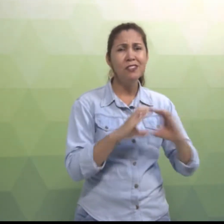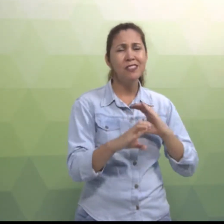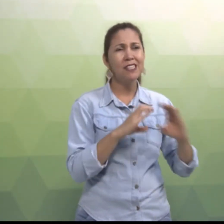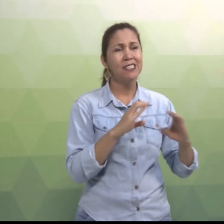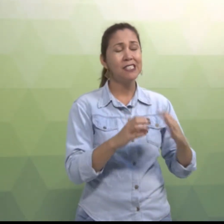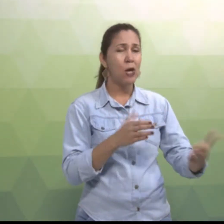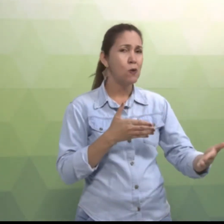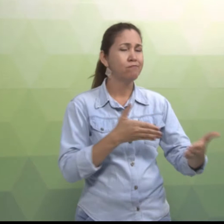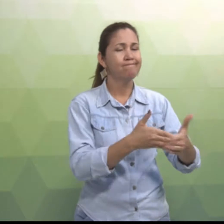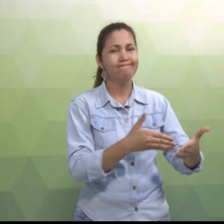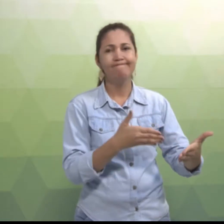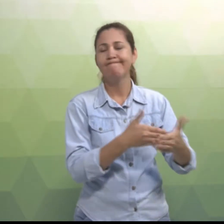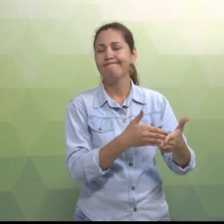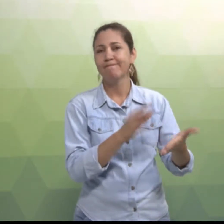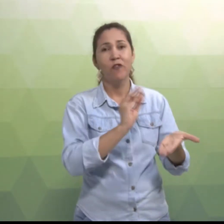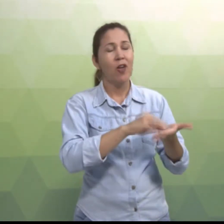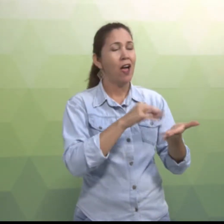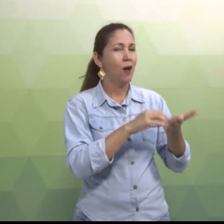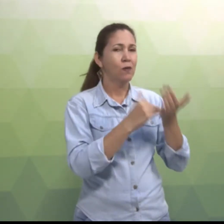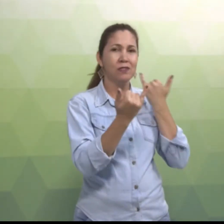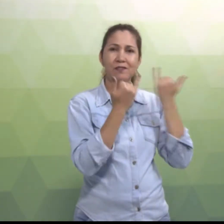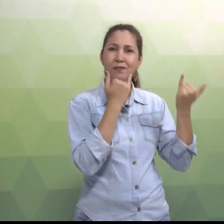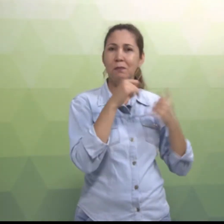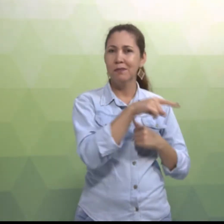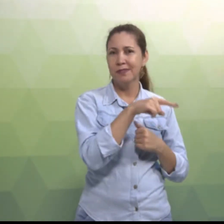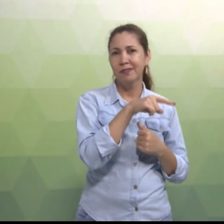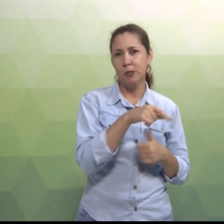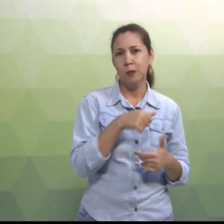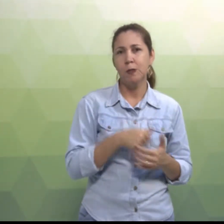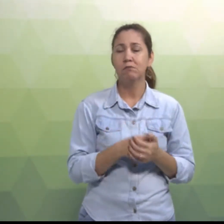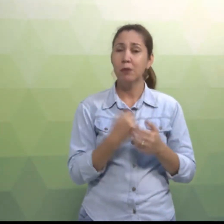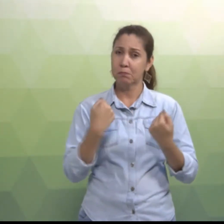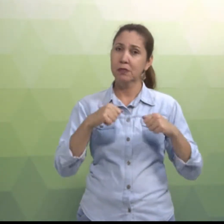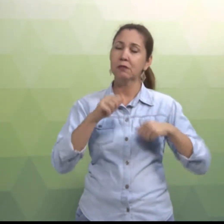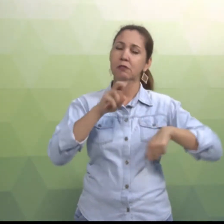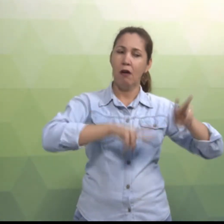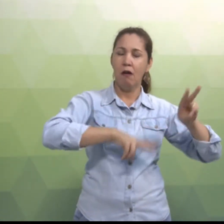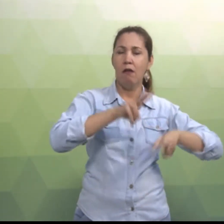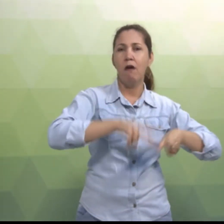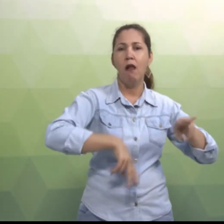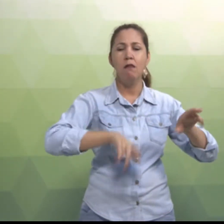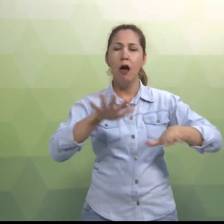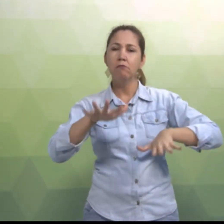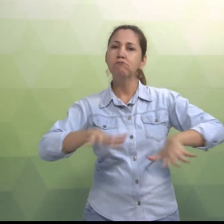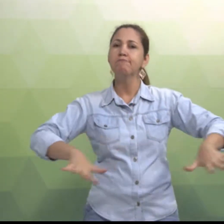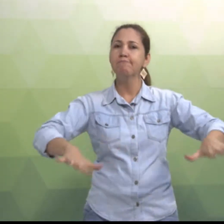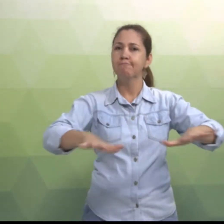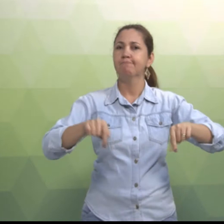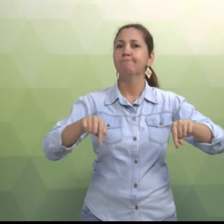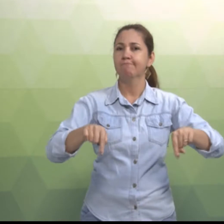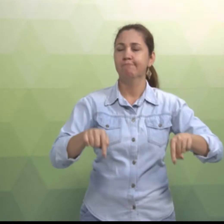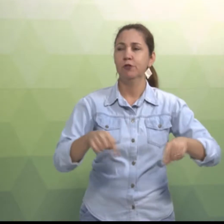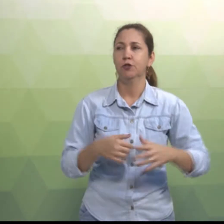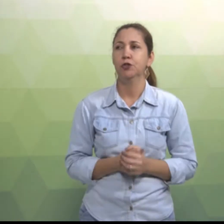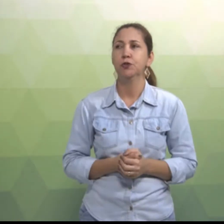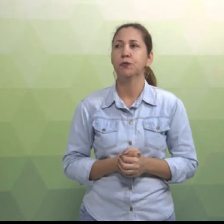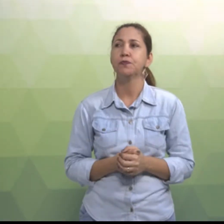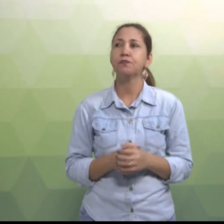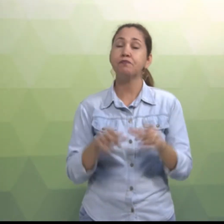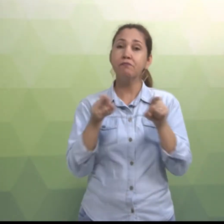O contexto de comunicação é limitado, as informações são limitadas. Então, devemos fazer essa avaliação